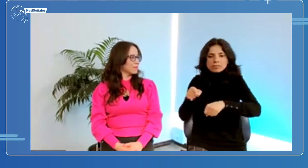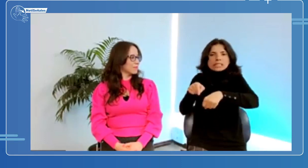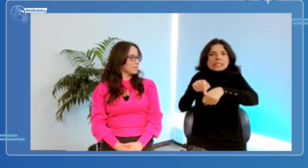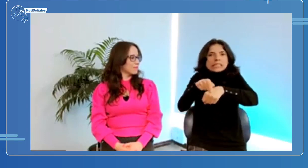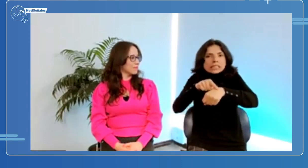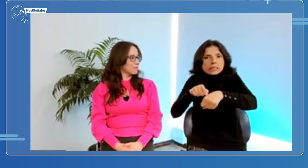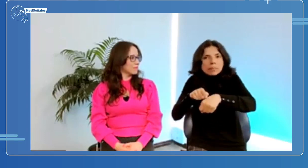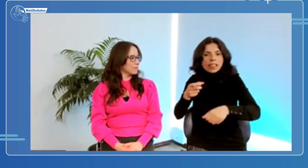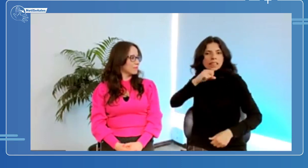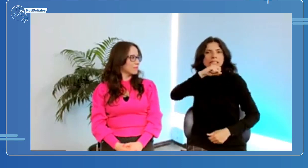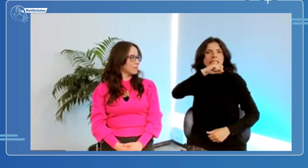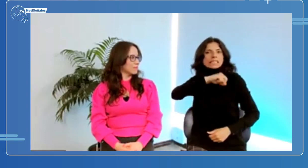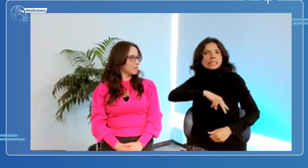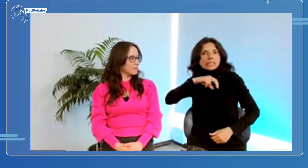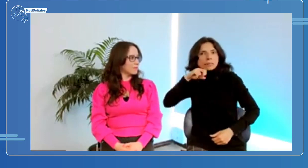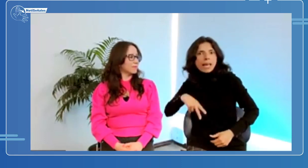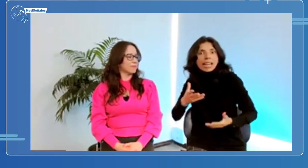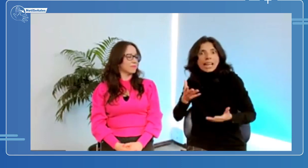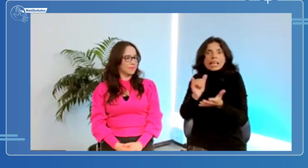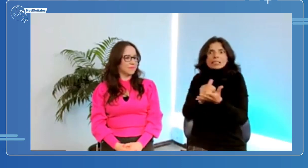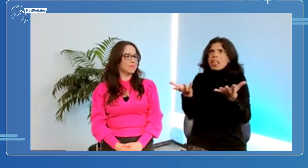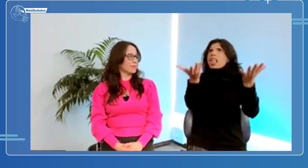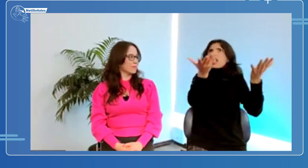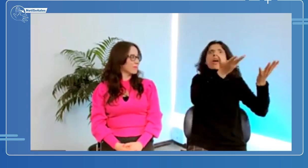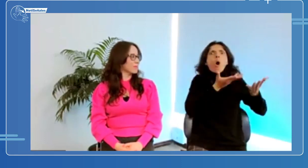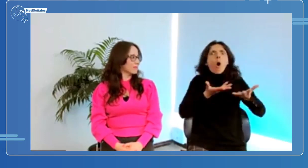usan. Esta o esta o esta.